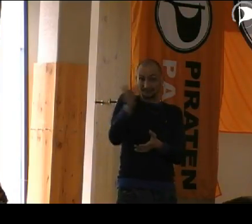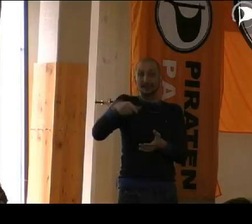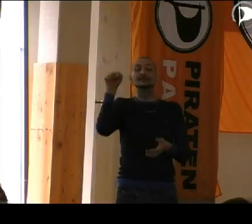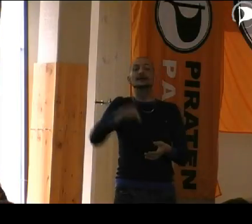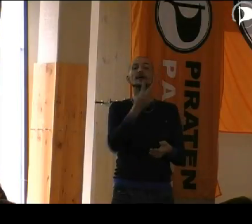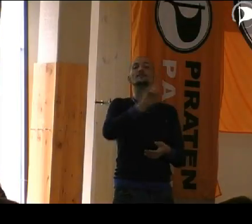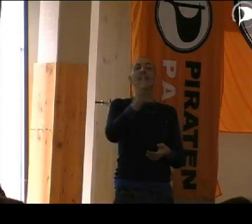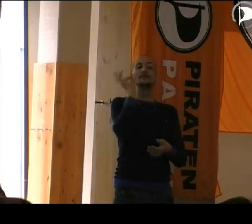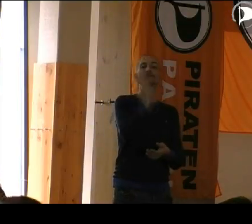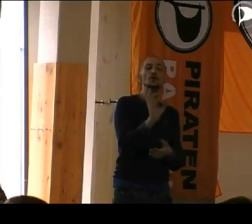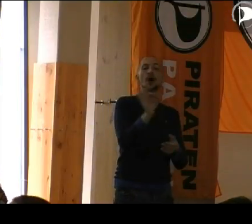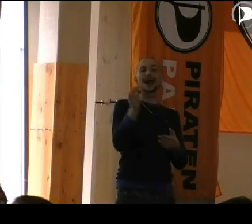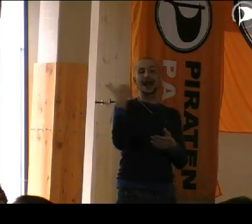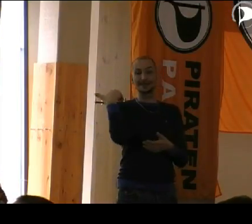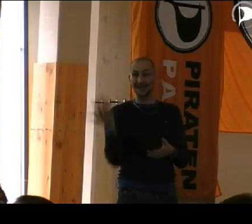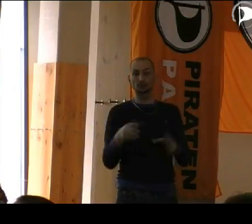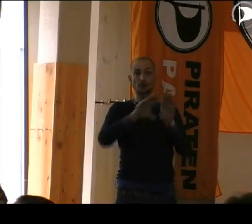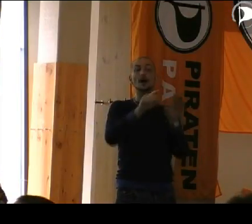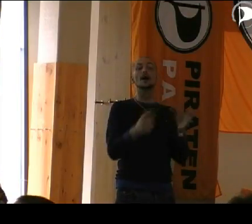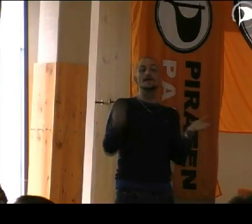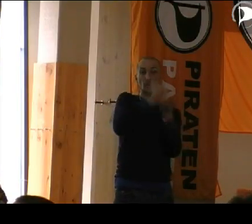vorstand entlastet wird